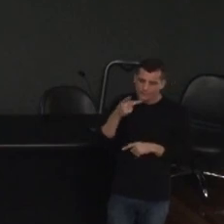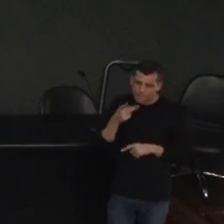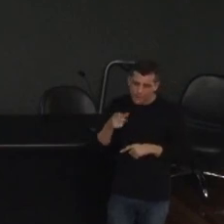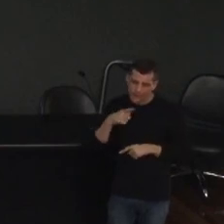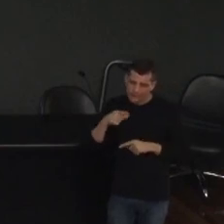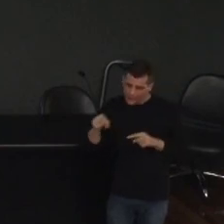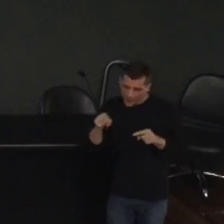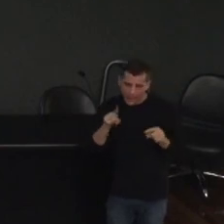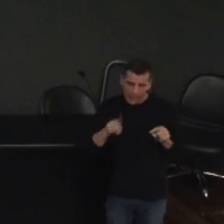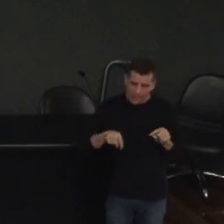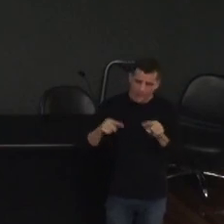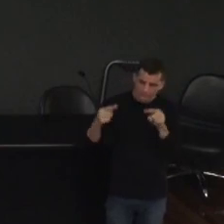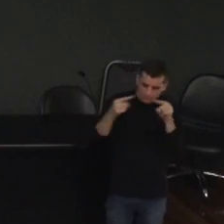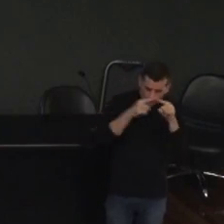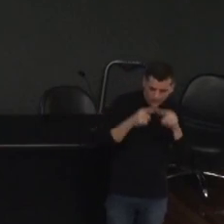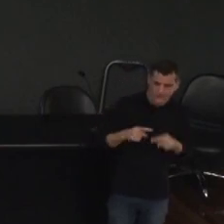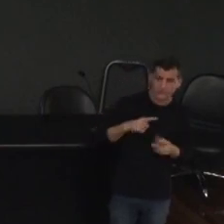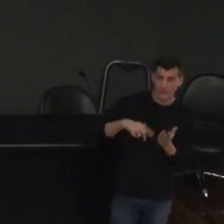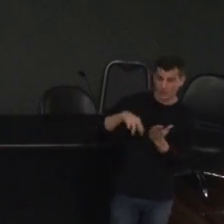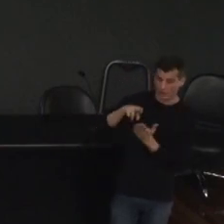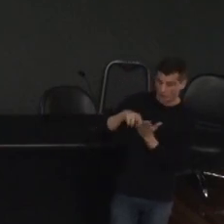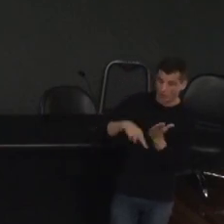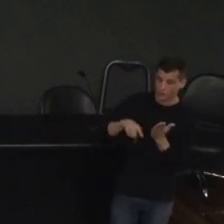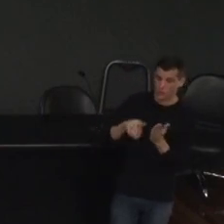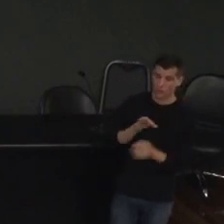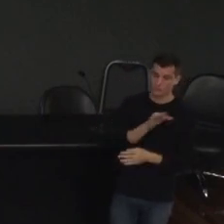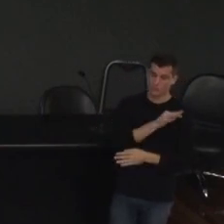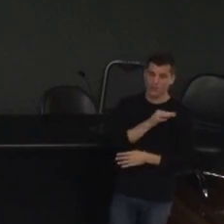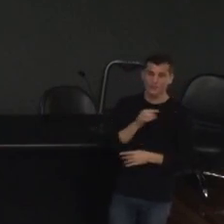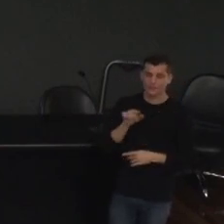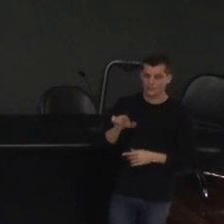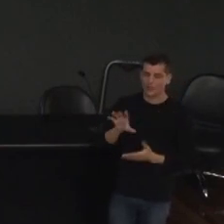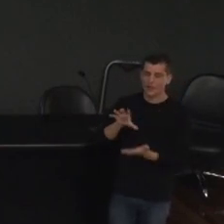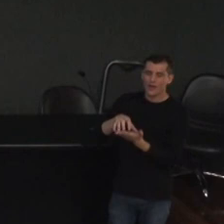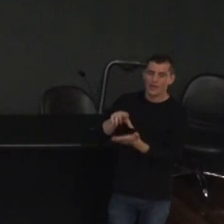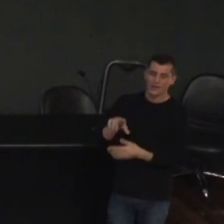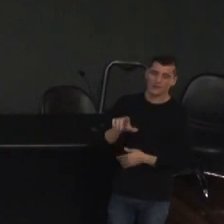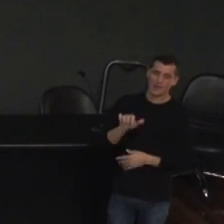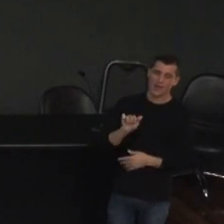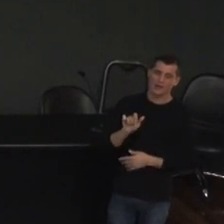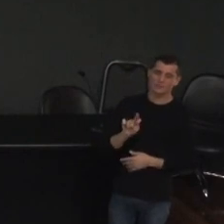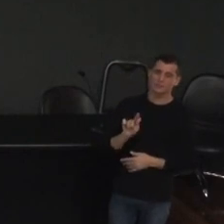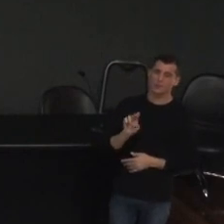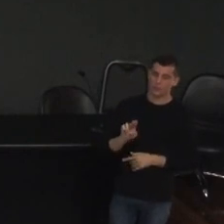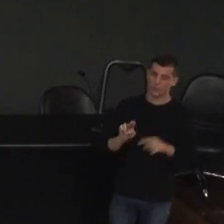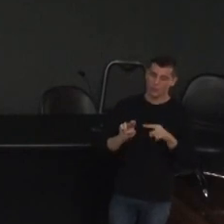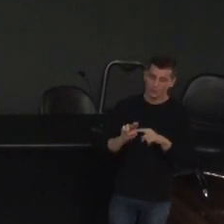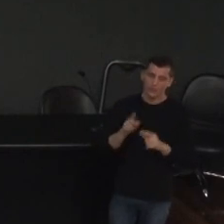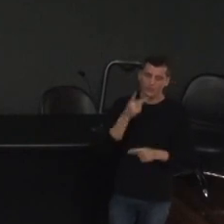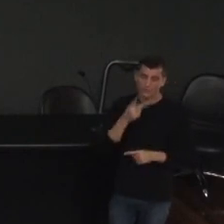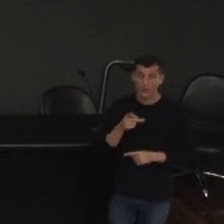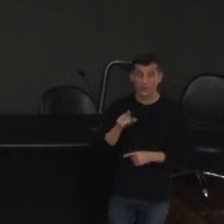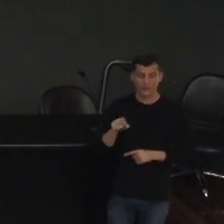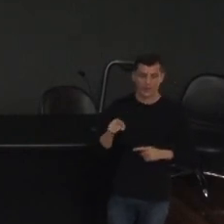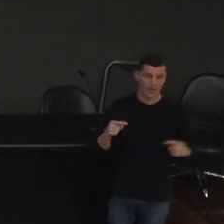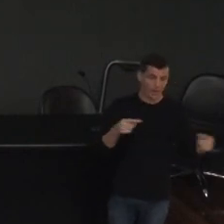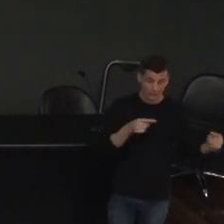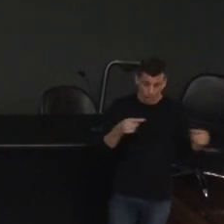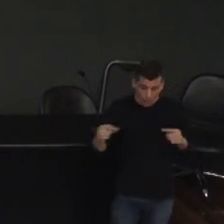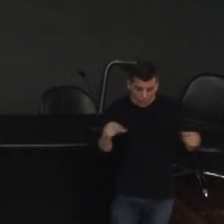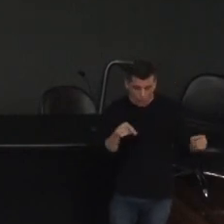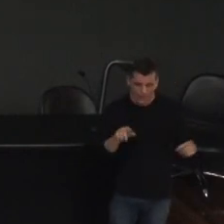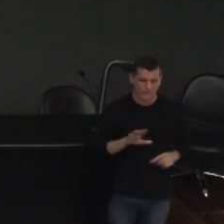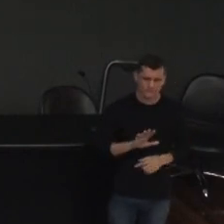relatórios técnicos e etc tem um relatório da G1 bem interessante sobre ou não conflito entre lá e lgpd e